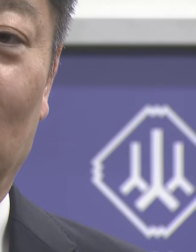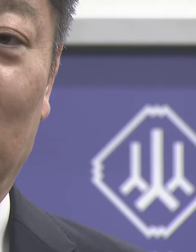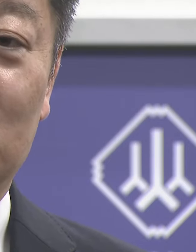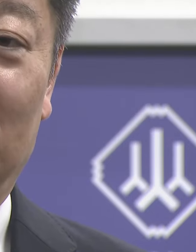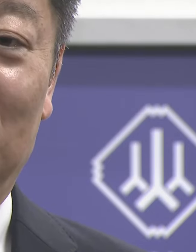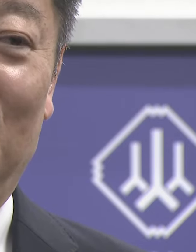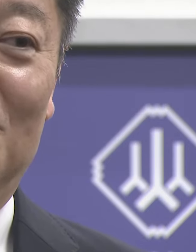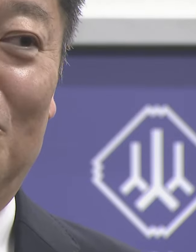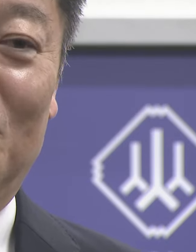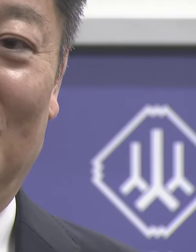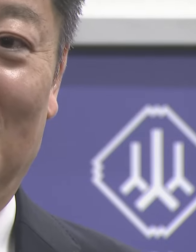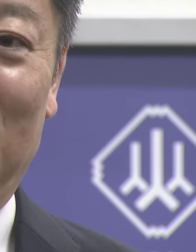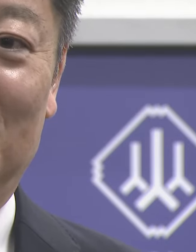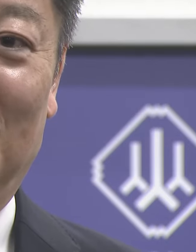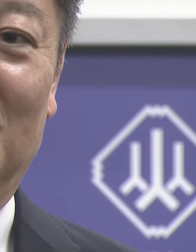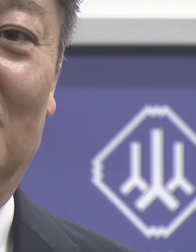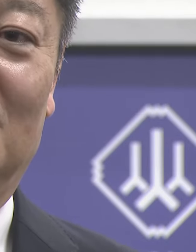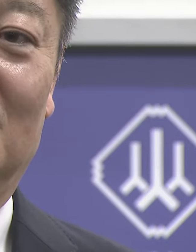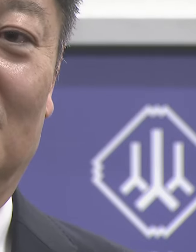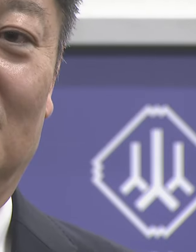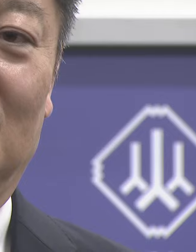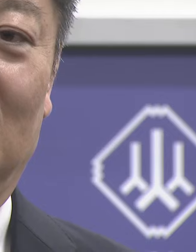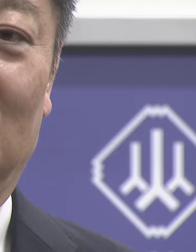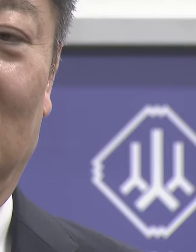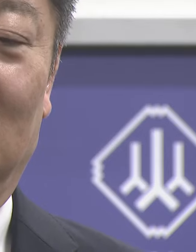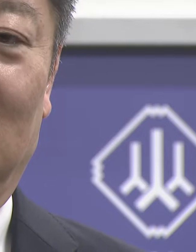そこは申し上げる必要があると思って考えませんが、